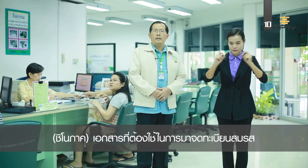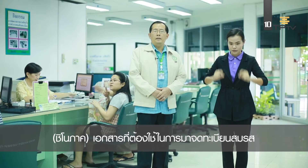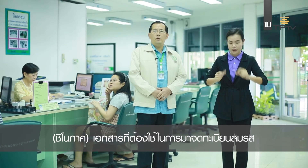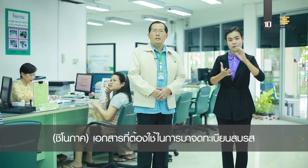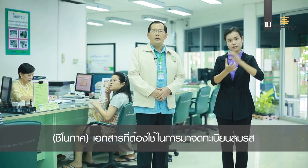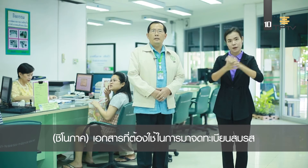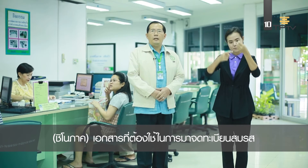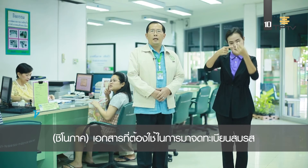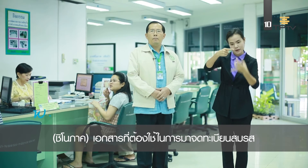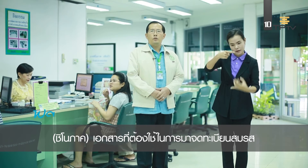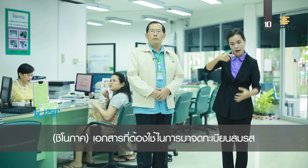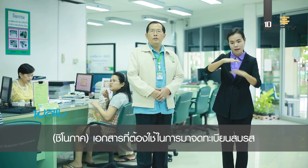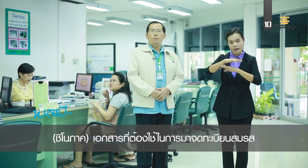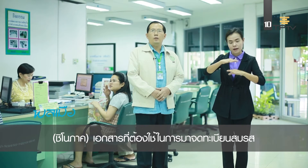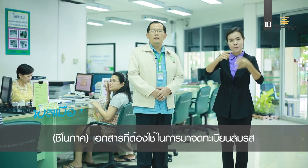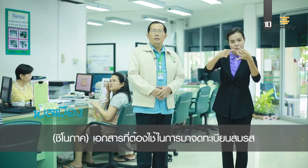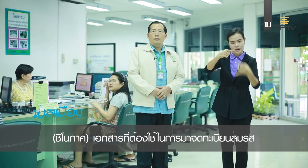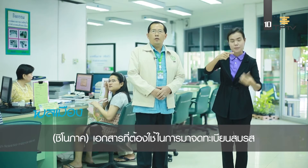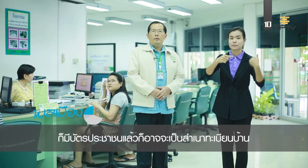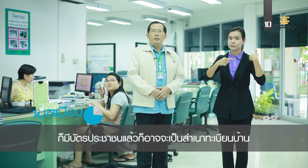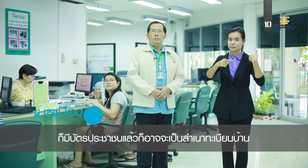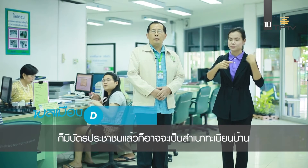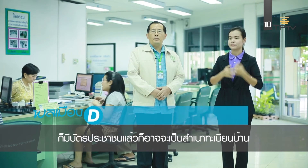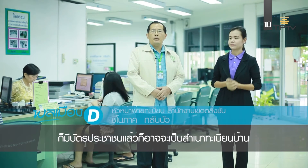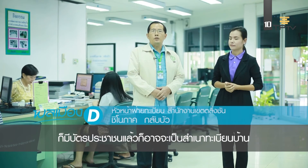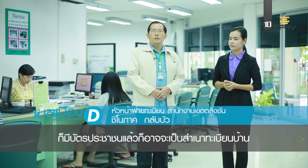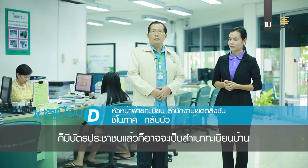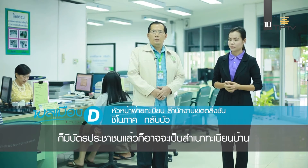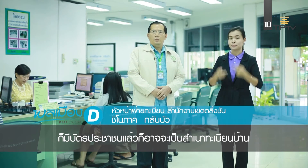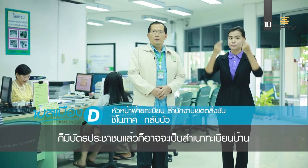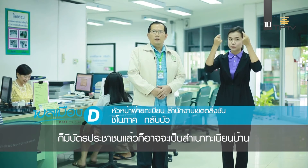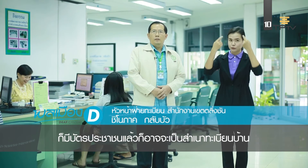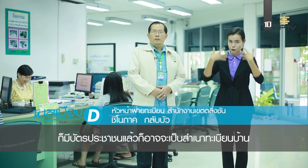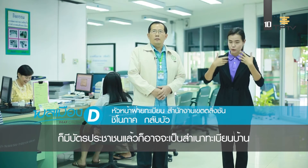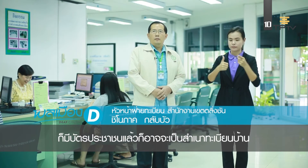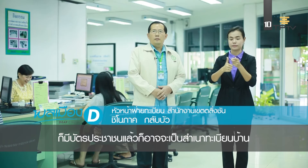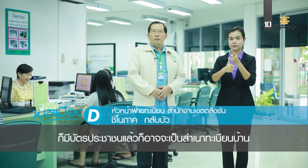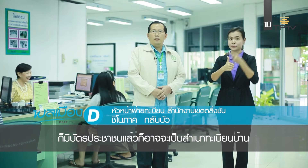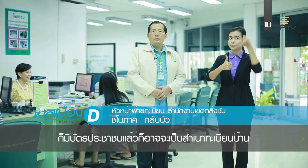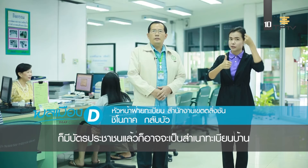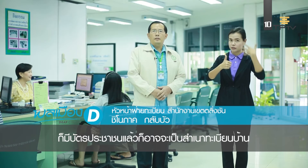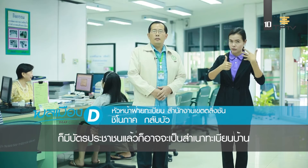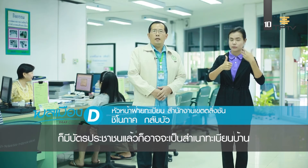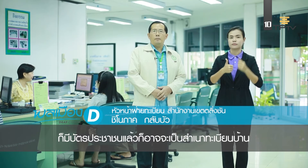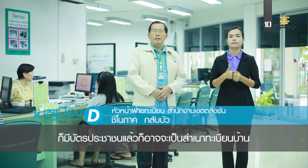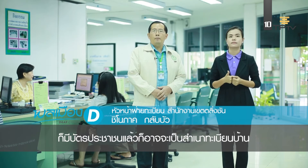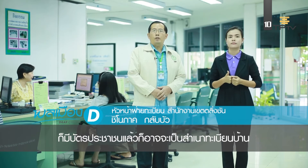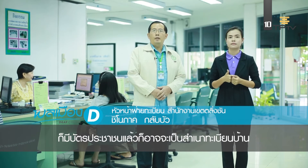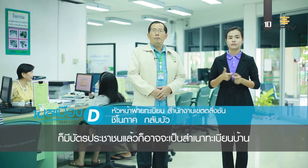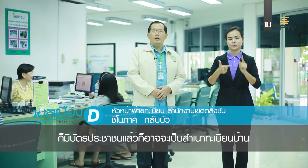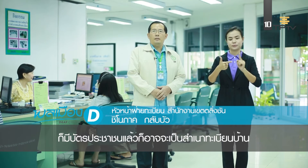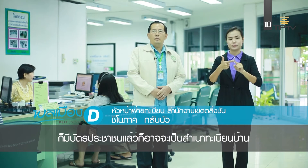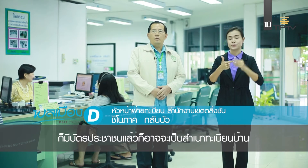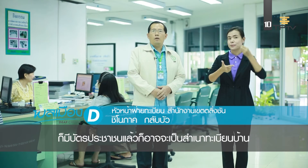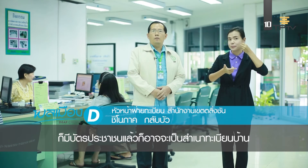เอกสารที่ต้องใช้ในการมาจดทะเบียนสมรสก็มีบัตรประชาชนแล้วก็อาจจะเป็นสำเนา